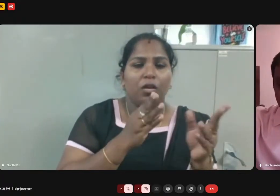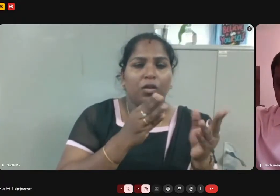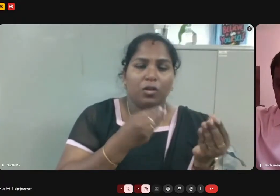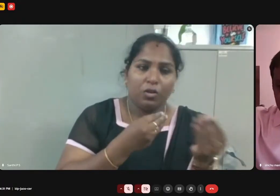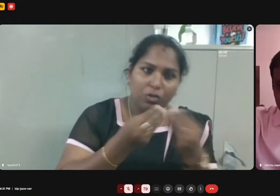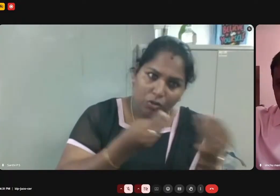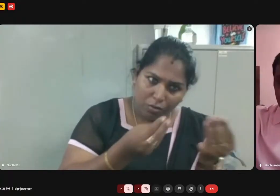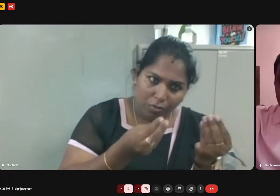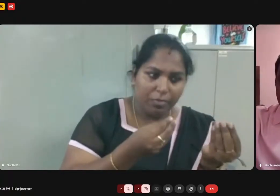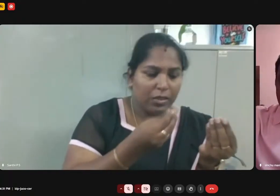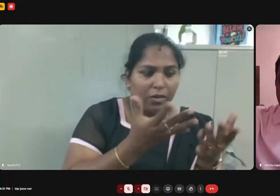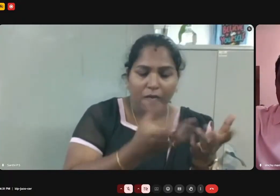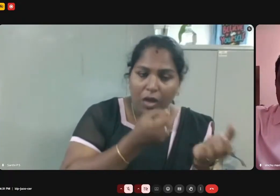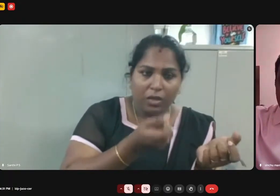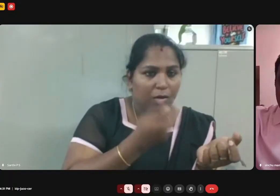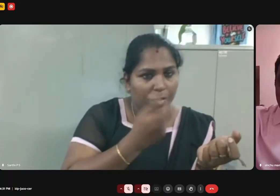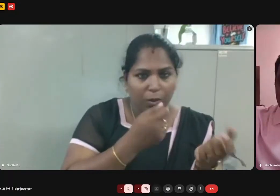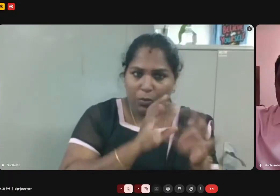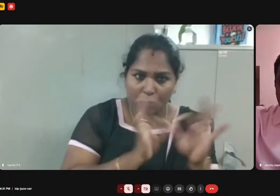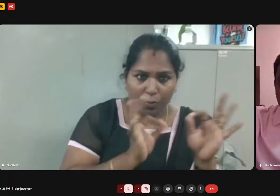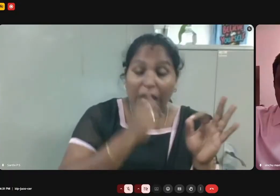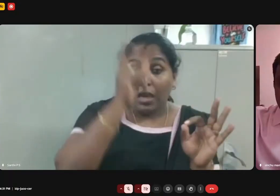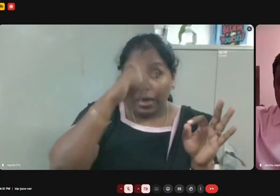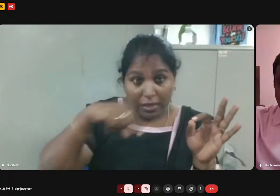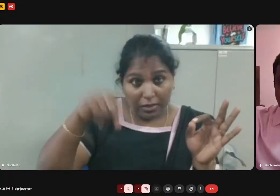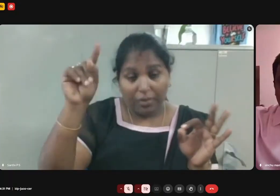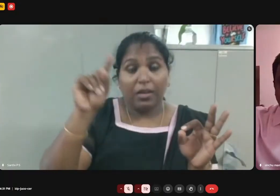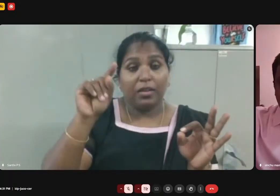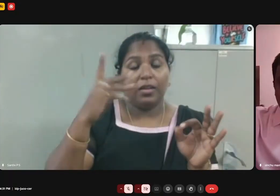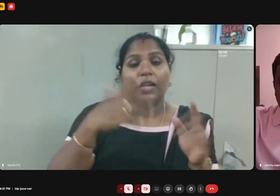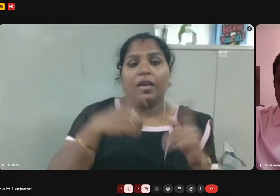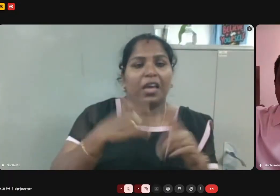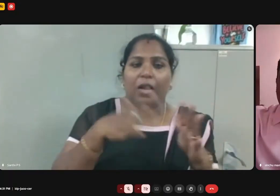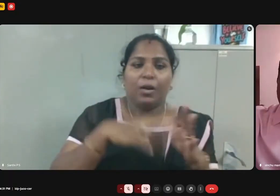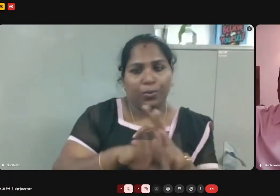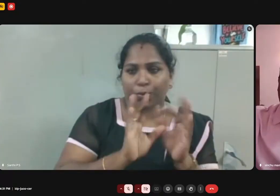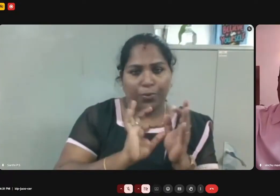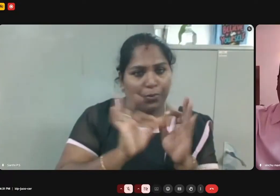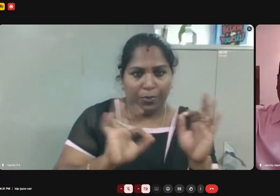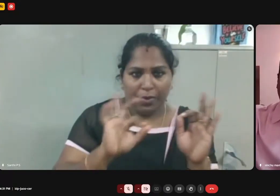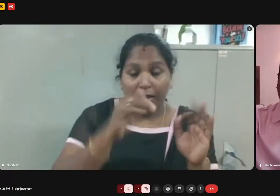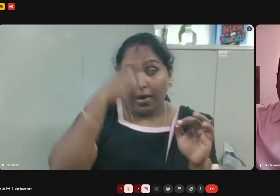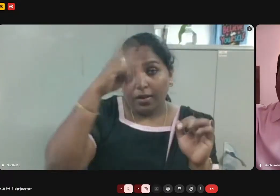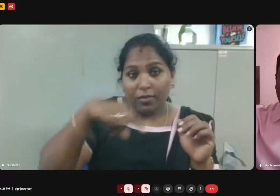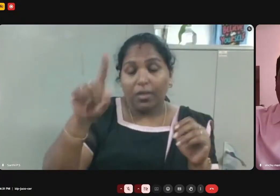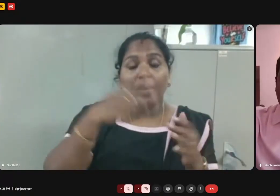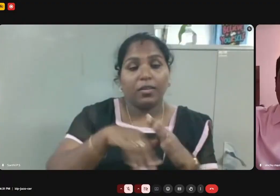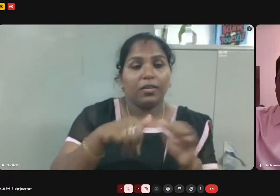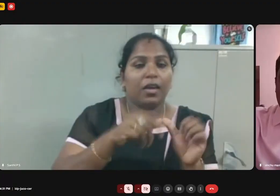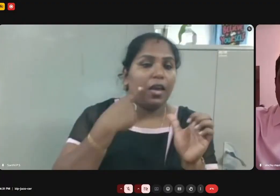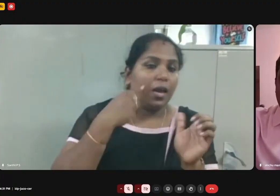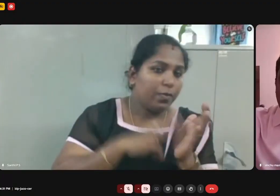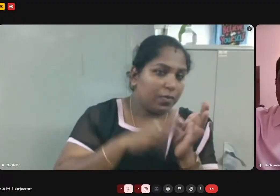മരുന്നുകളോ തെറാപ്പിയോ അല്ല ഇത്. ഇത് നമുക്ക് ഇന്ത്യയിലെ തന്നെ, നമുക്കിപ്പോ കേരളത്തിൽ ഒരു സെന്ററിലും അത് ചെയ്യുന്നില്ല. ഇന്ത്യയിൽ തന്നെ ഓൾ ഇന്ത്യ ഇൻസ്റ്റിറ്റ്യൂട്ട് ഓഫ് മെഡിക്കൽ